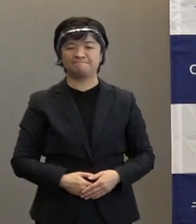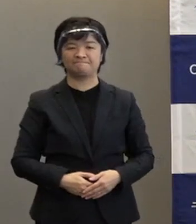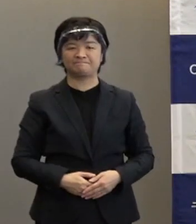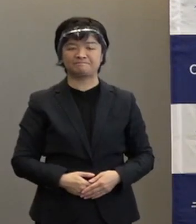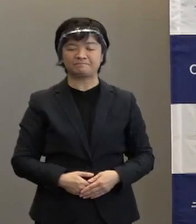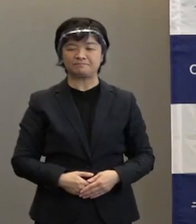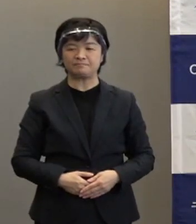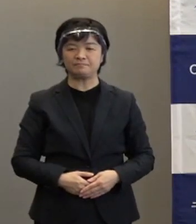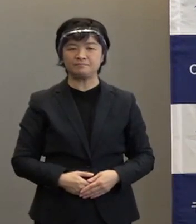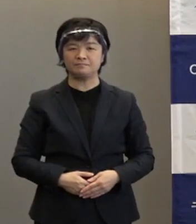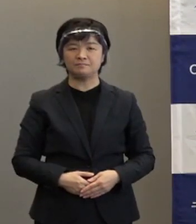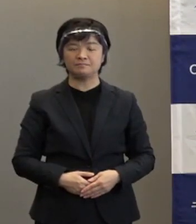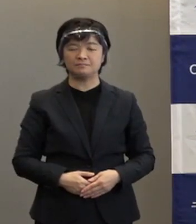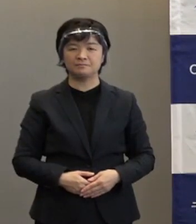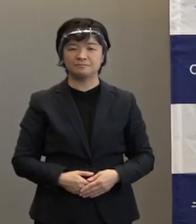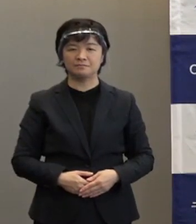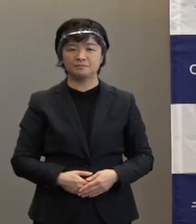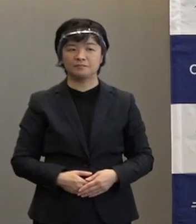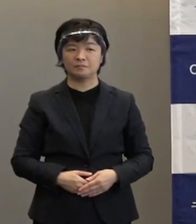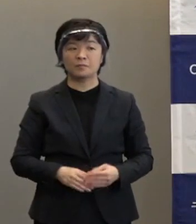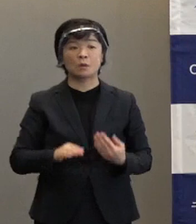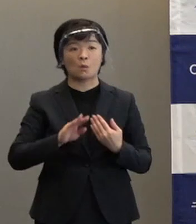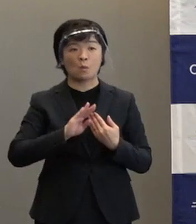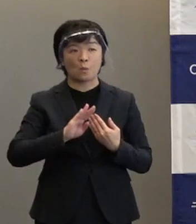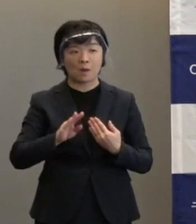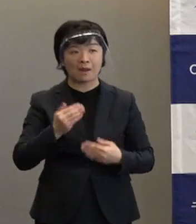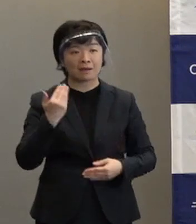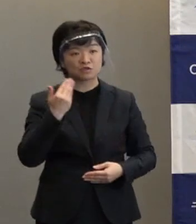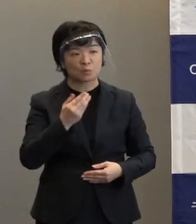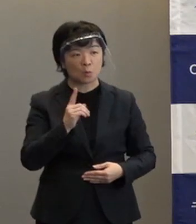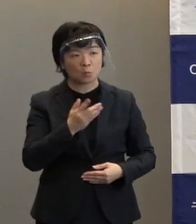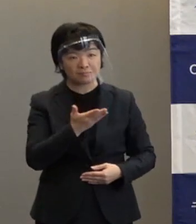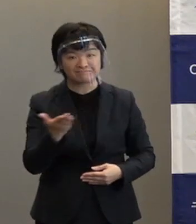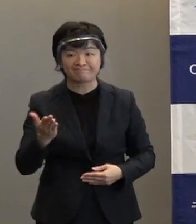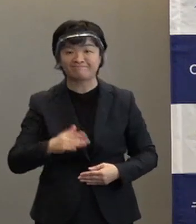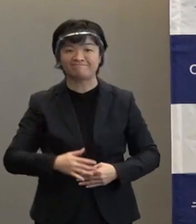続いて各社様へ伺います。ご質問いかがでしょうか。